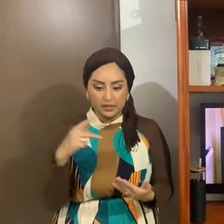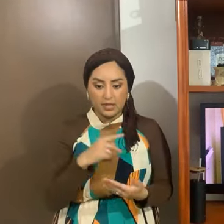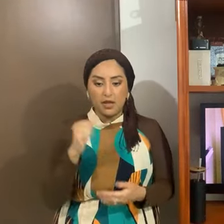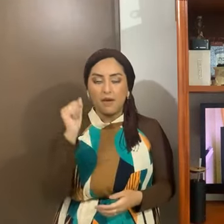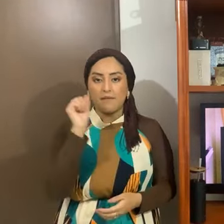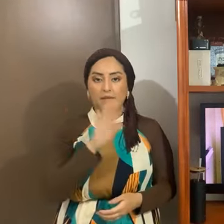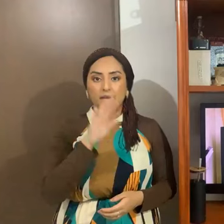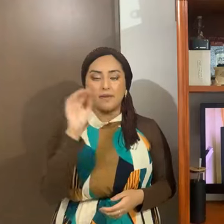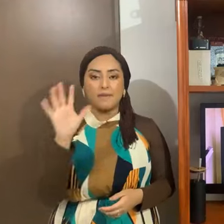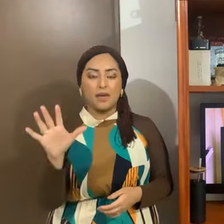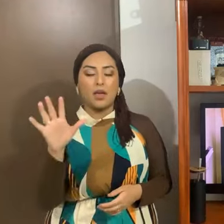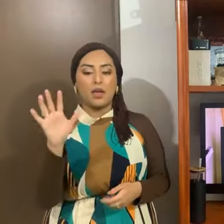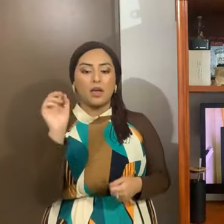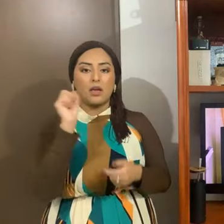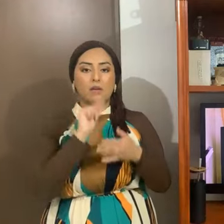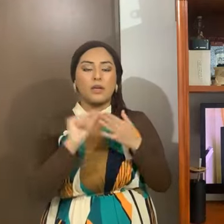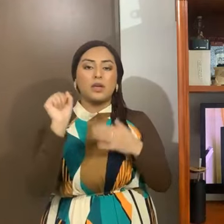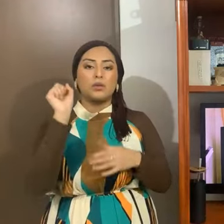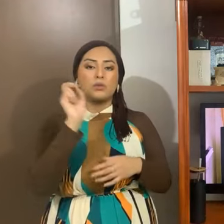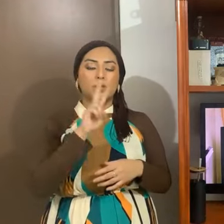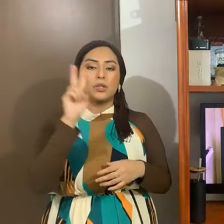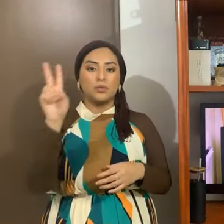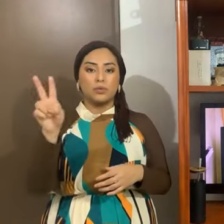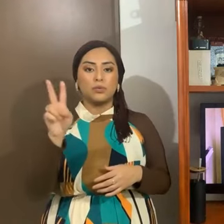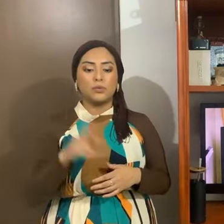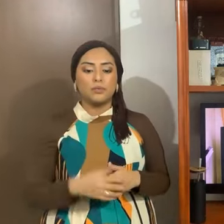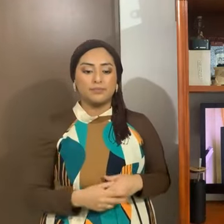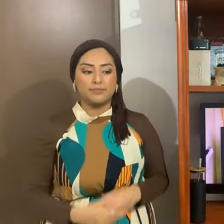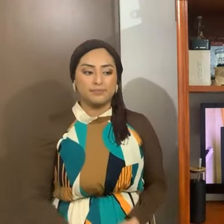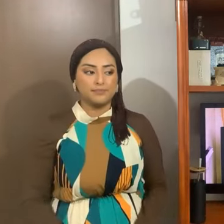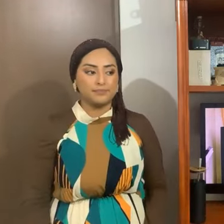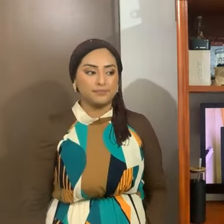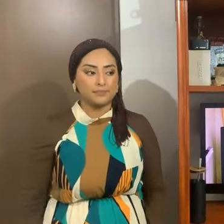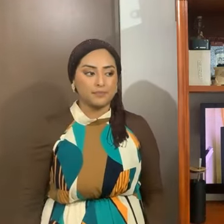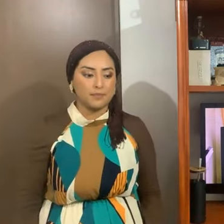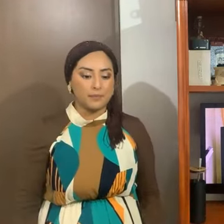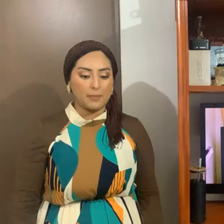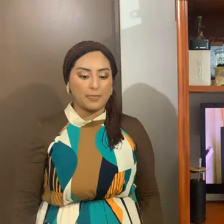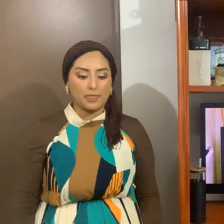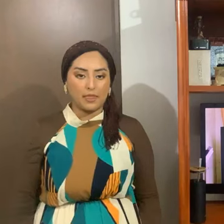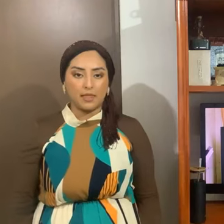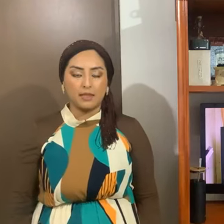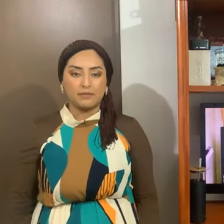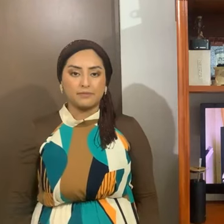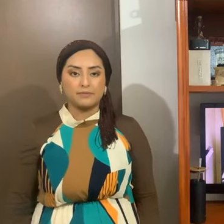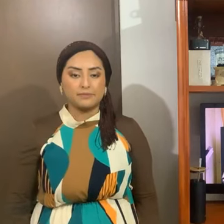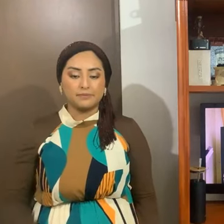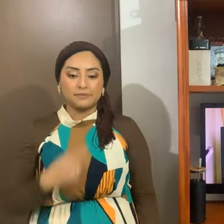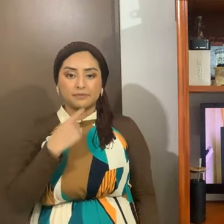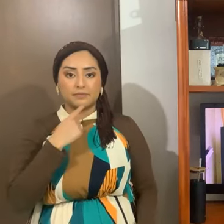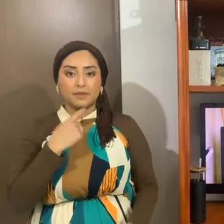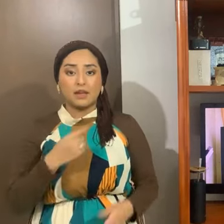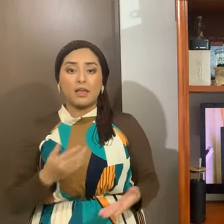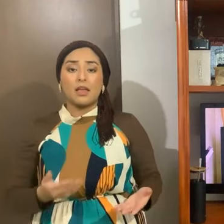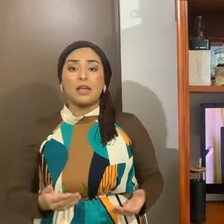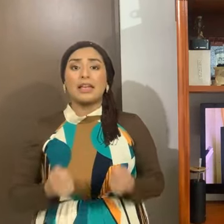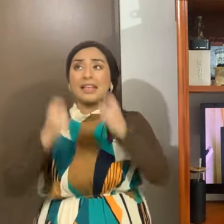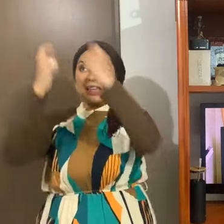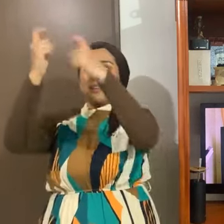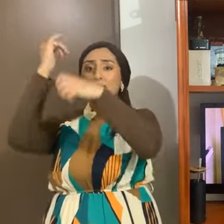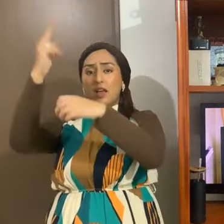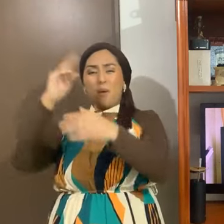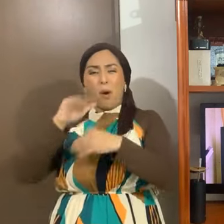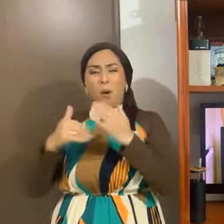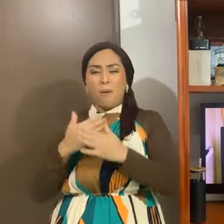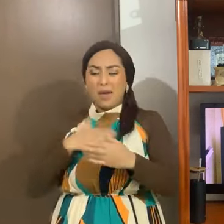55, verso 22. Vamos para allá. Dice, echa sobre Yahweh tu